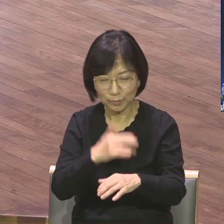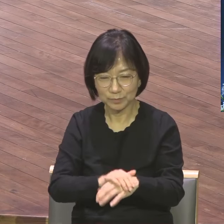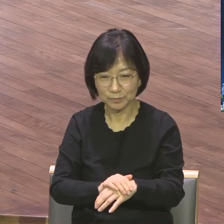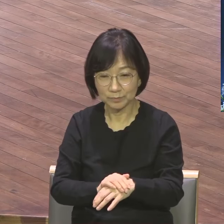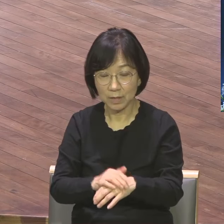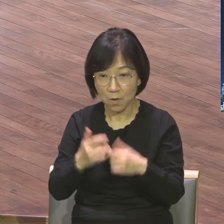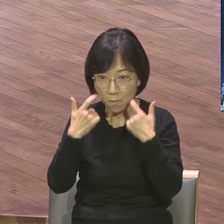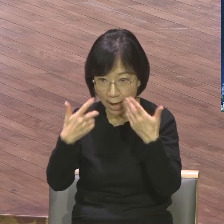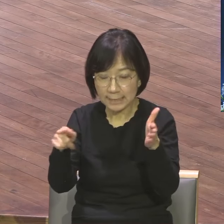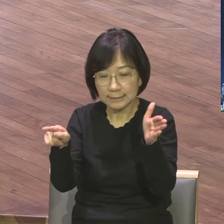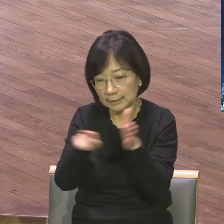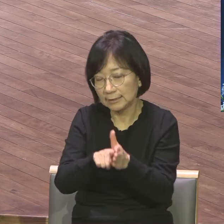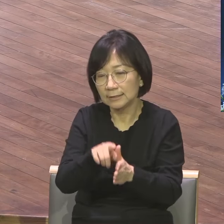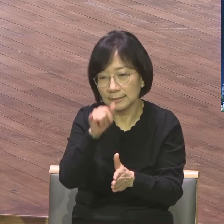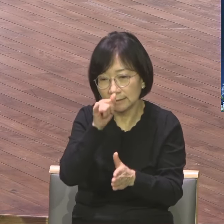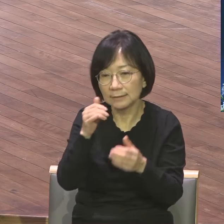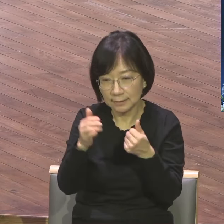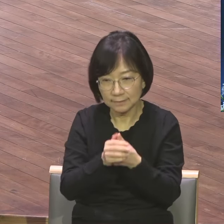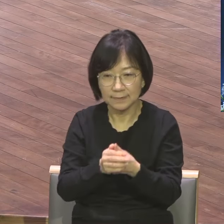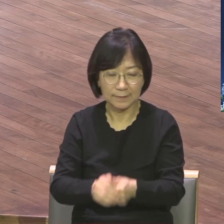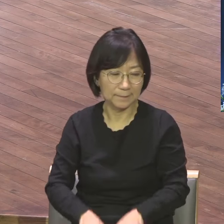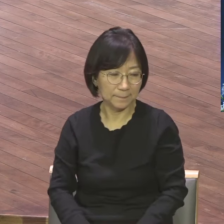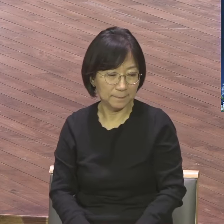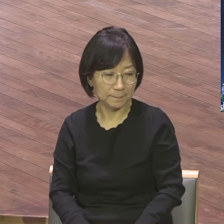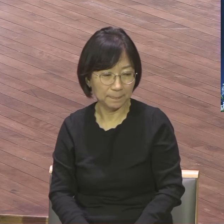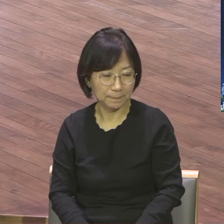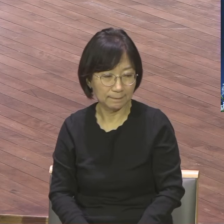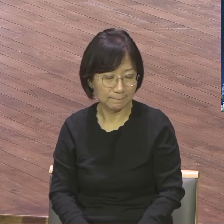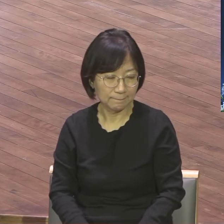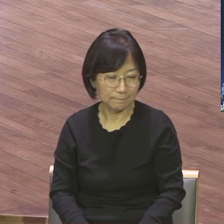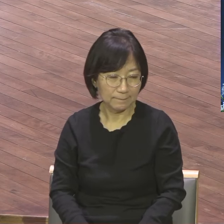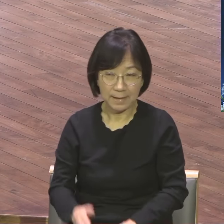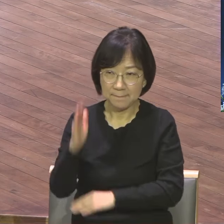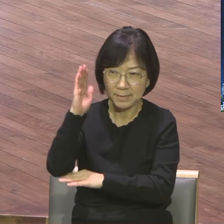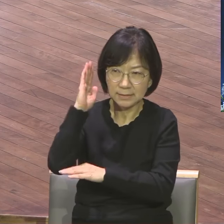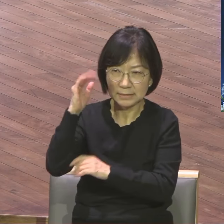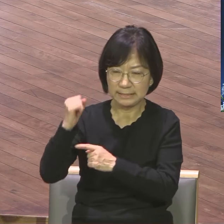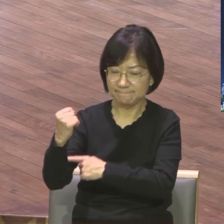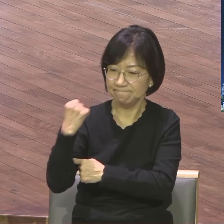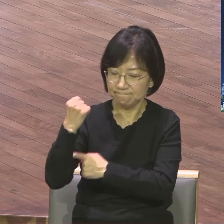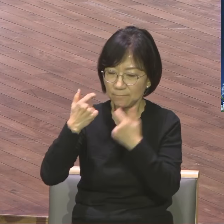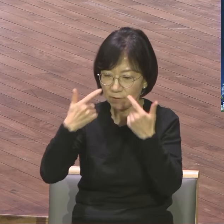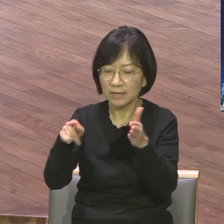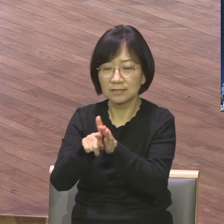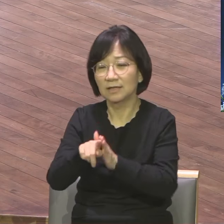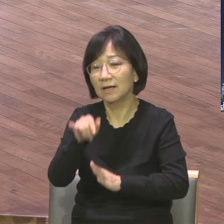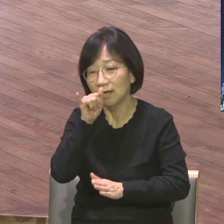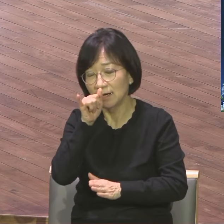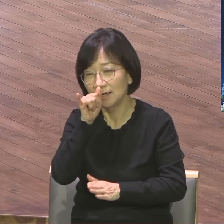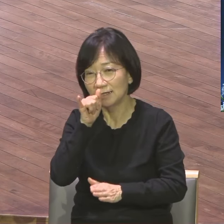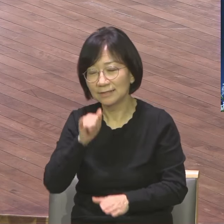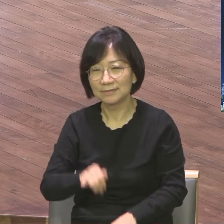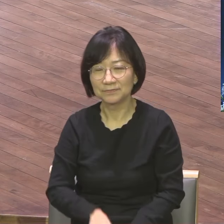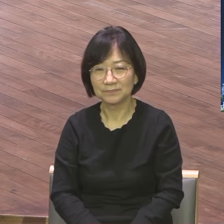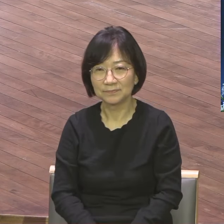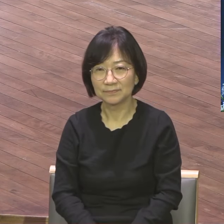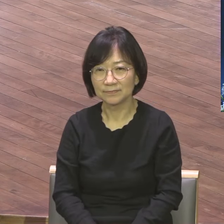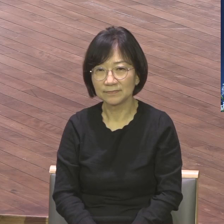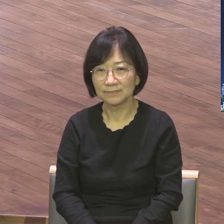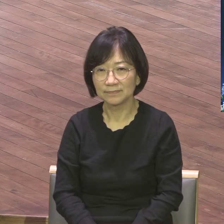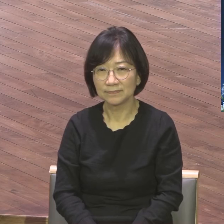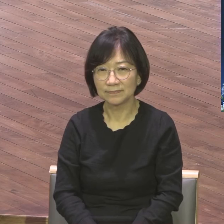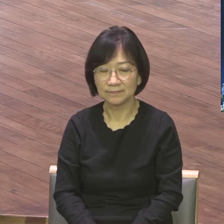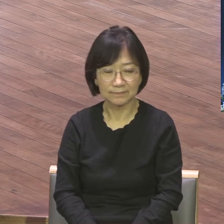있으니까. 교회에 대한 확신이 있으니까. 강단에는 확신이 있으니까. 어떤 누가 와도 여러분들